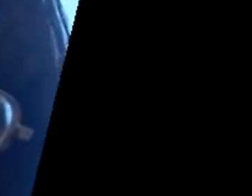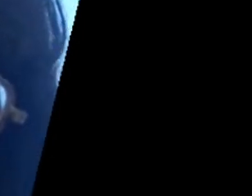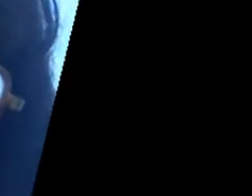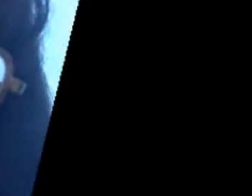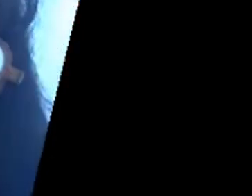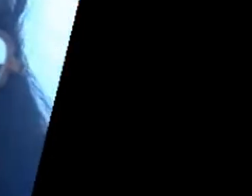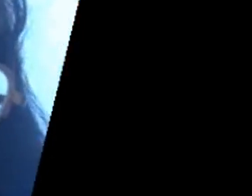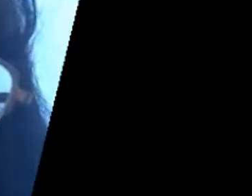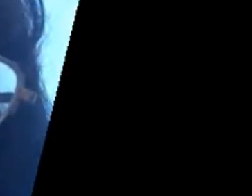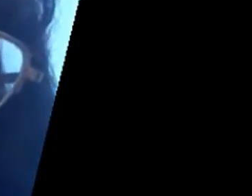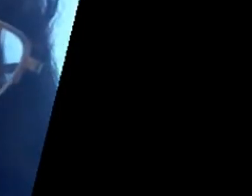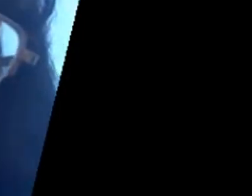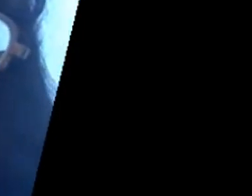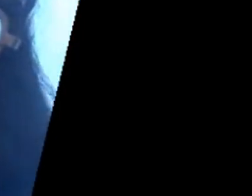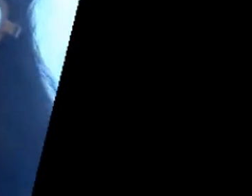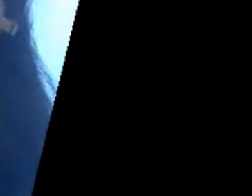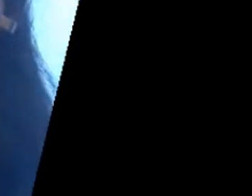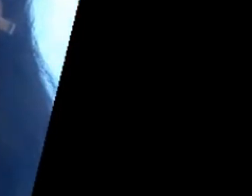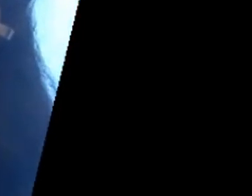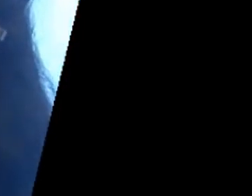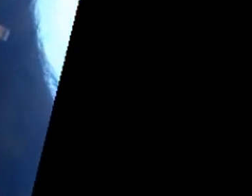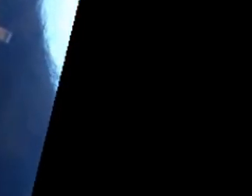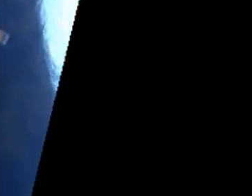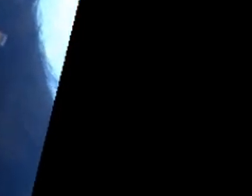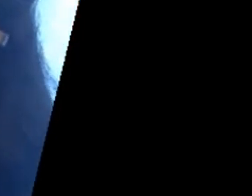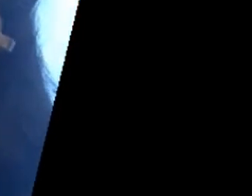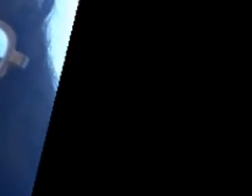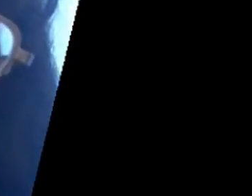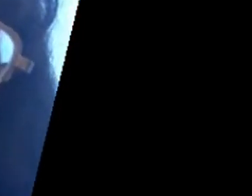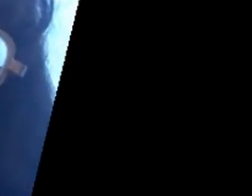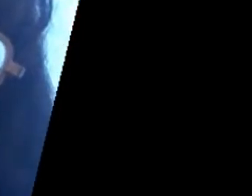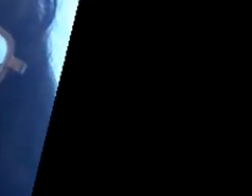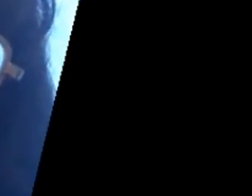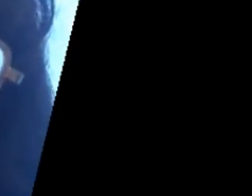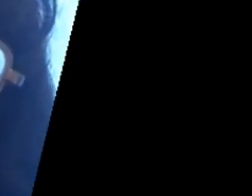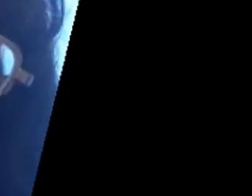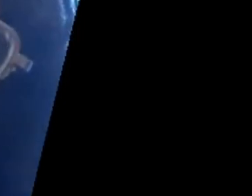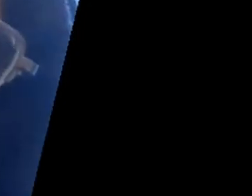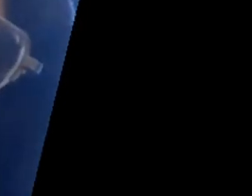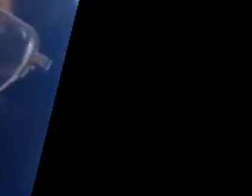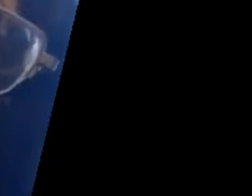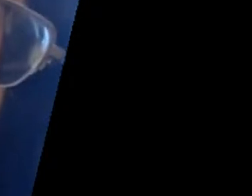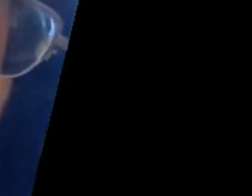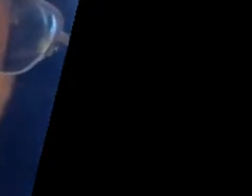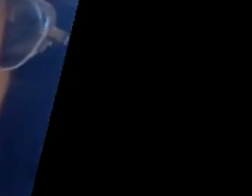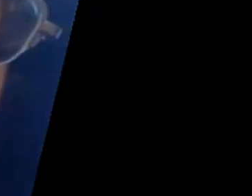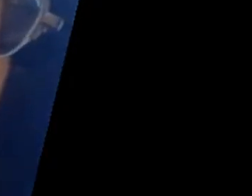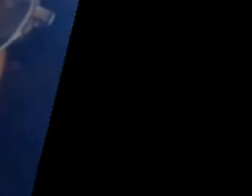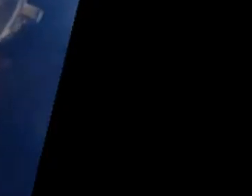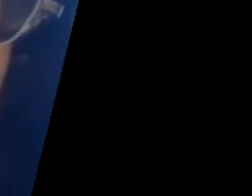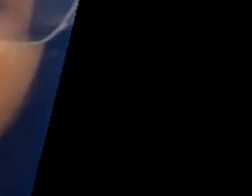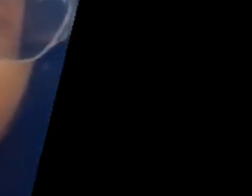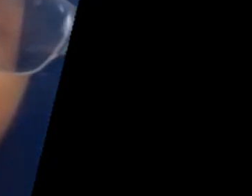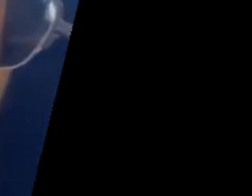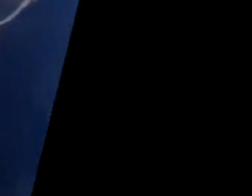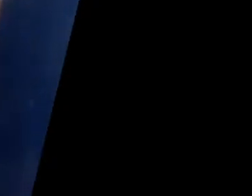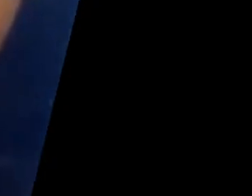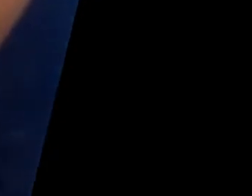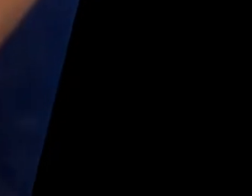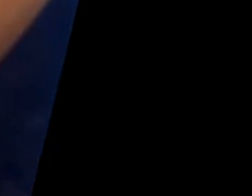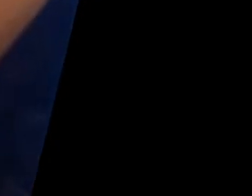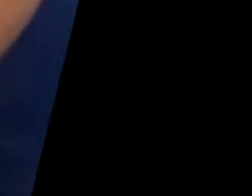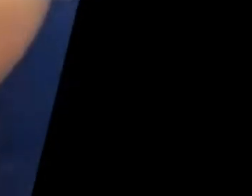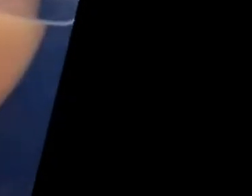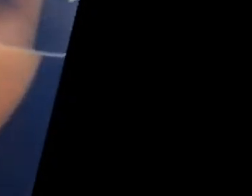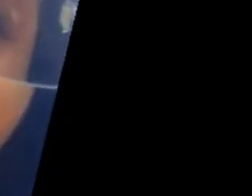oração, briga na justiça, nós recuperamos. Esse ano vai fazer 1 ano que a gente está com ele de volta.